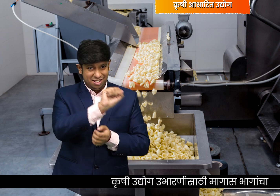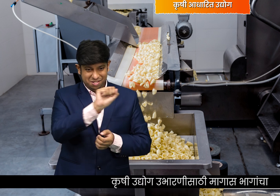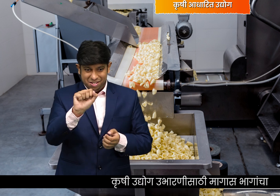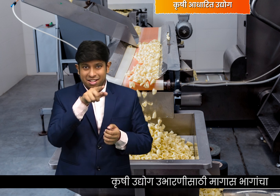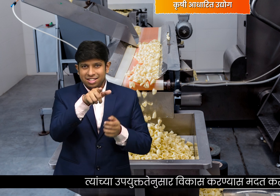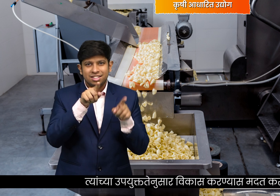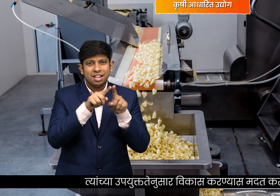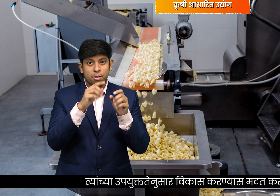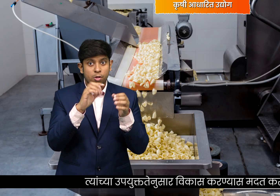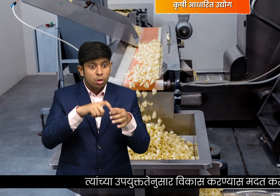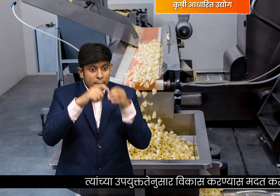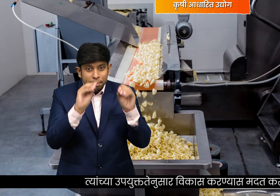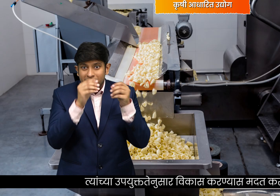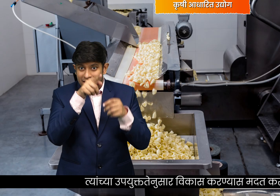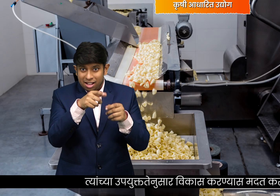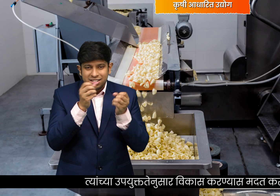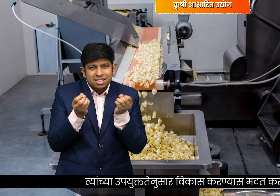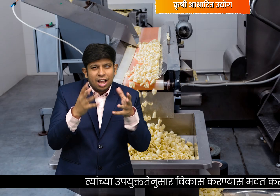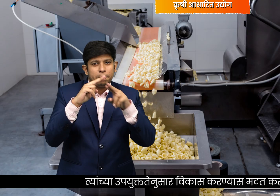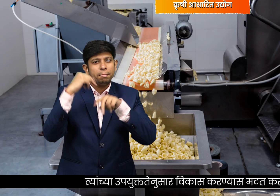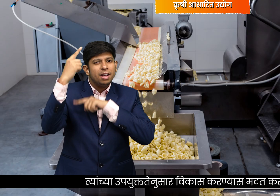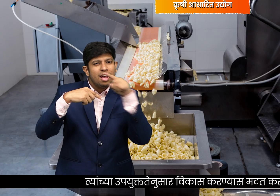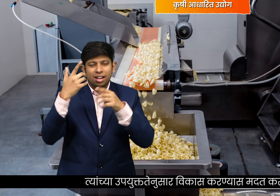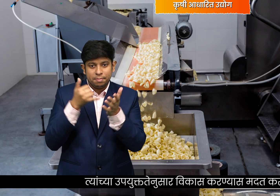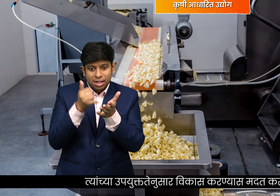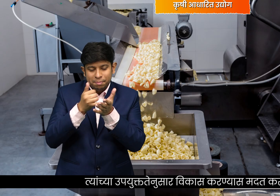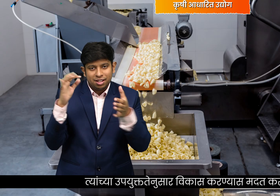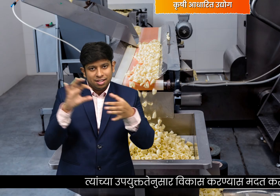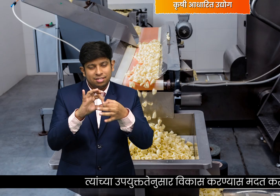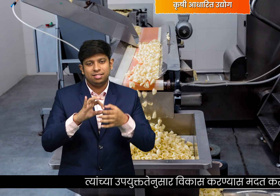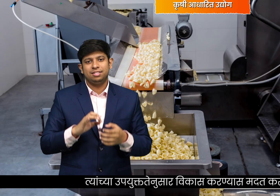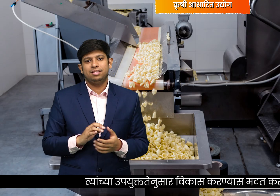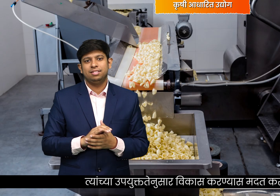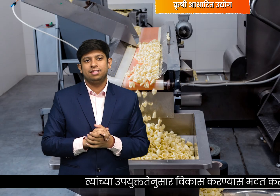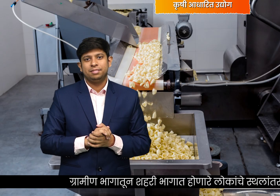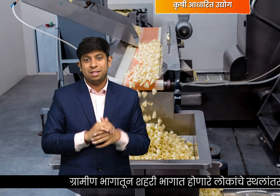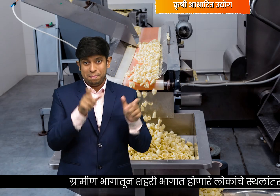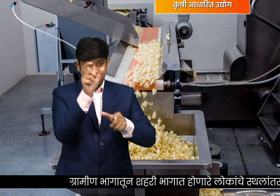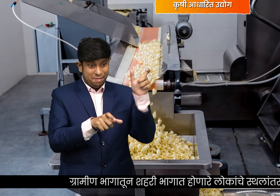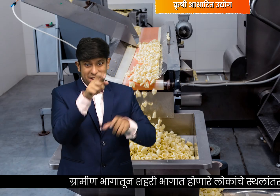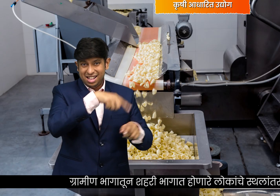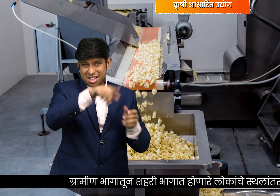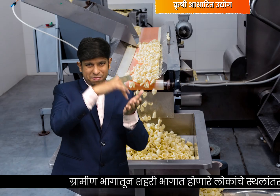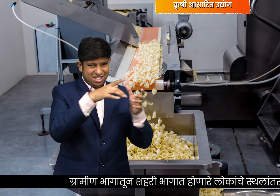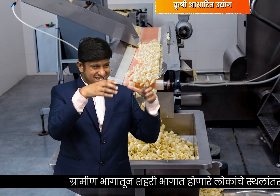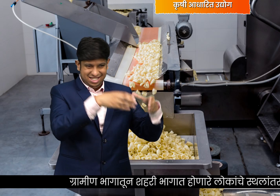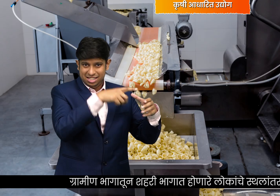भागाचा त्यांच्या उपयुक्ततेनुसार विकास करण्यास मदत करणे. ग्रामीण भागातून शहरी भागात